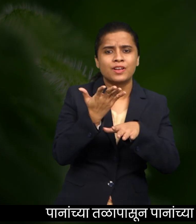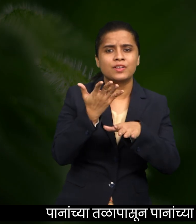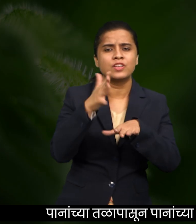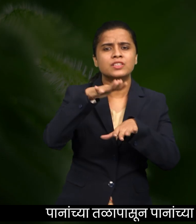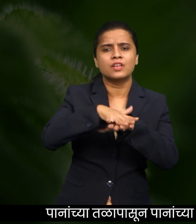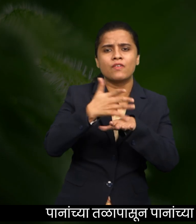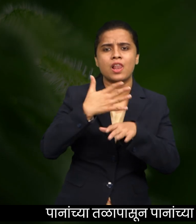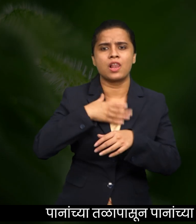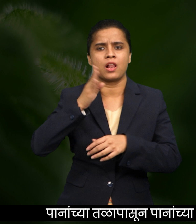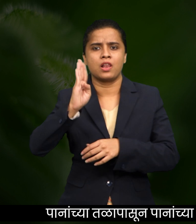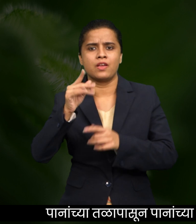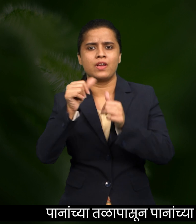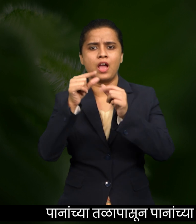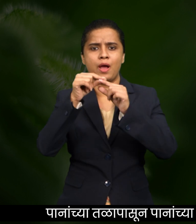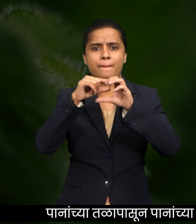दर्शवते.